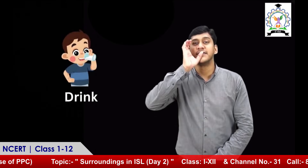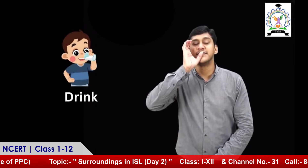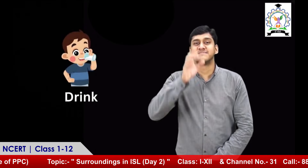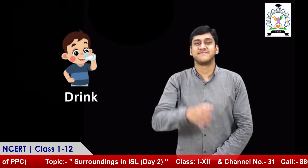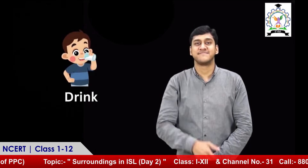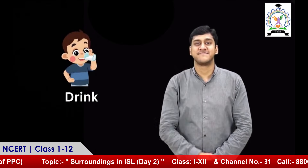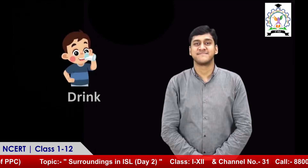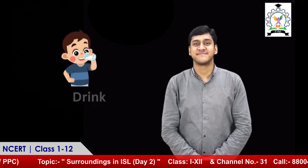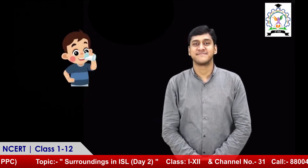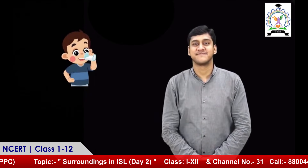पीना।